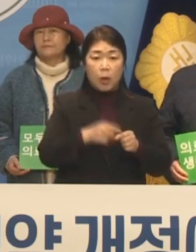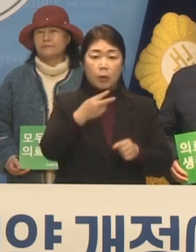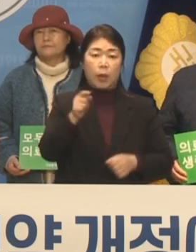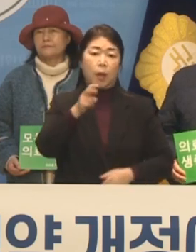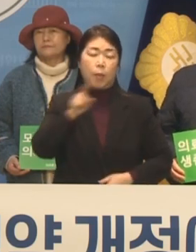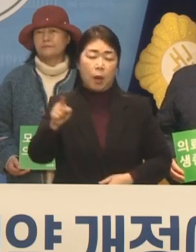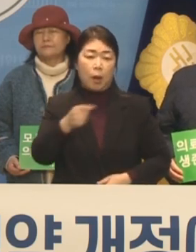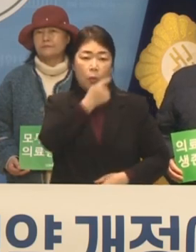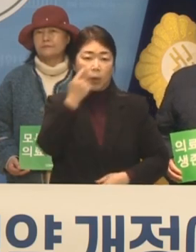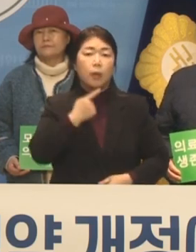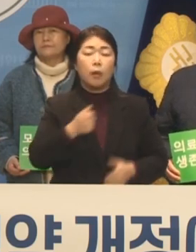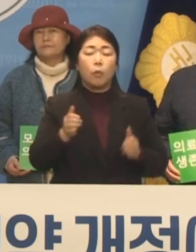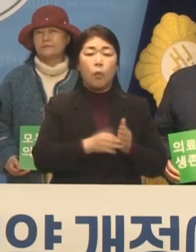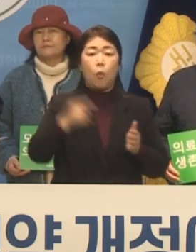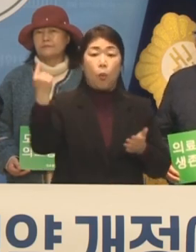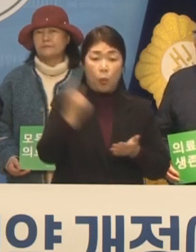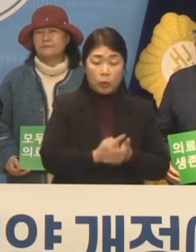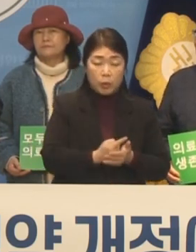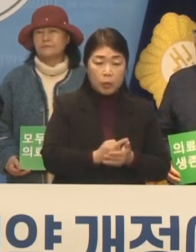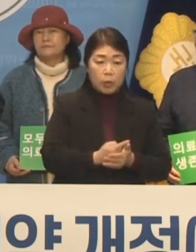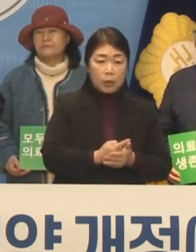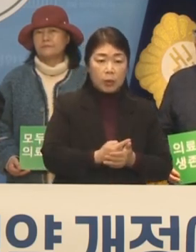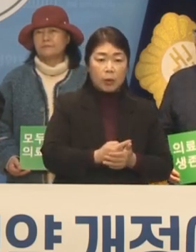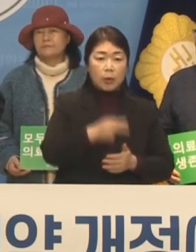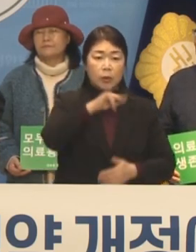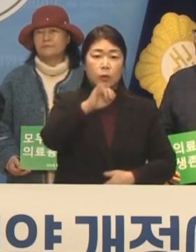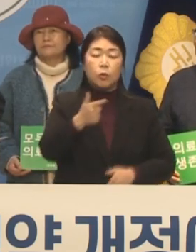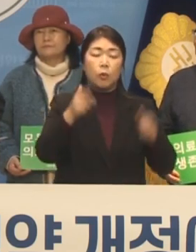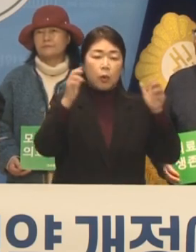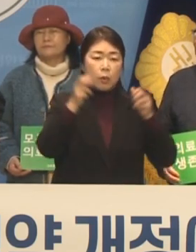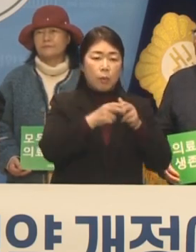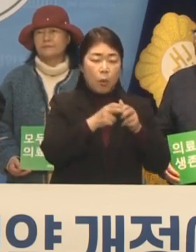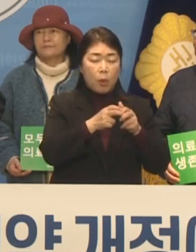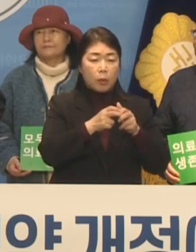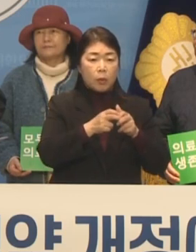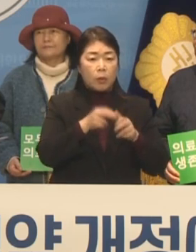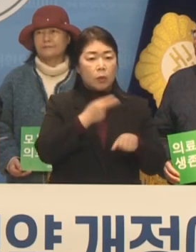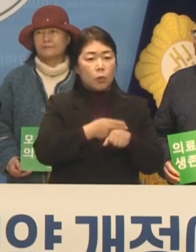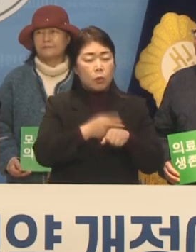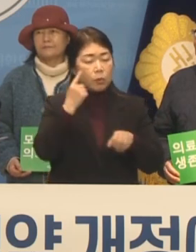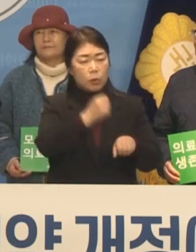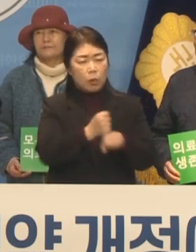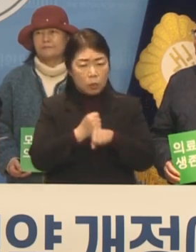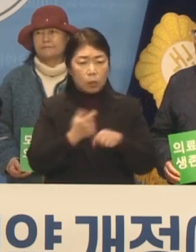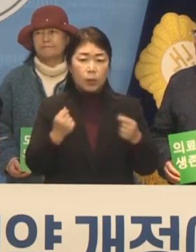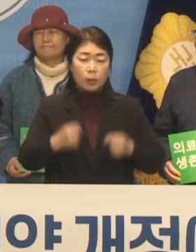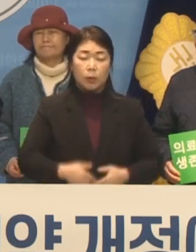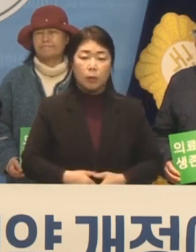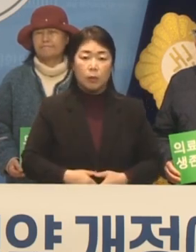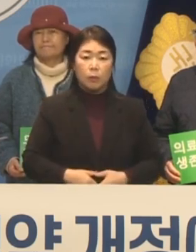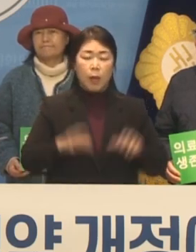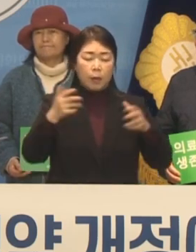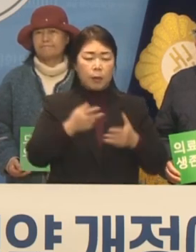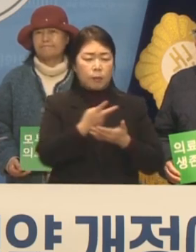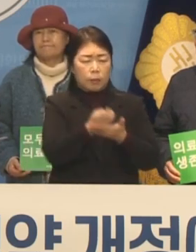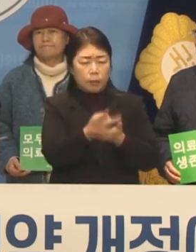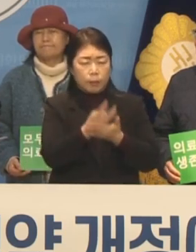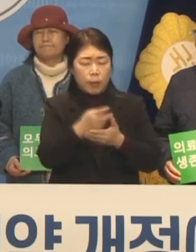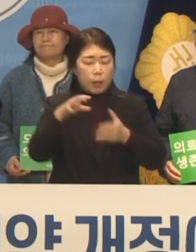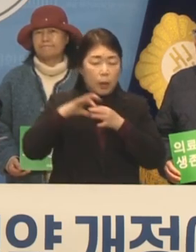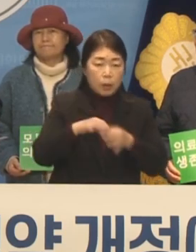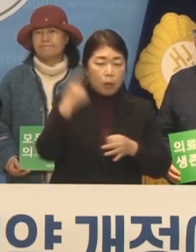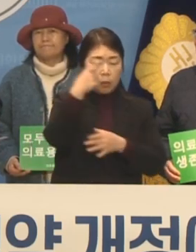신촌 세브란스 어린이병원 신경과 교수님들의 연구로부터 시작됩니다. 발작이 멈추지 않거나 고개를 가누지